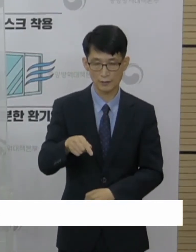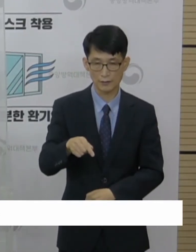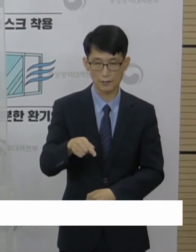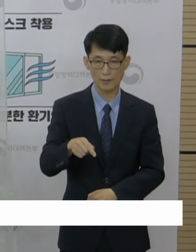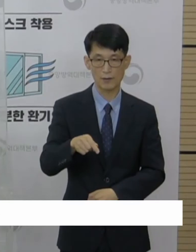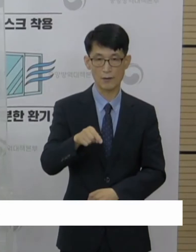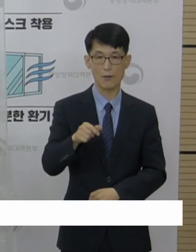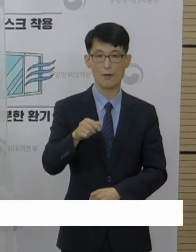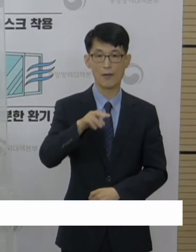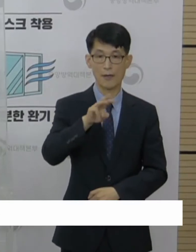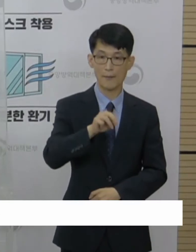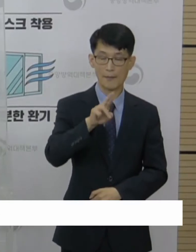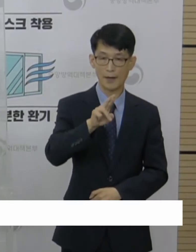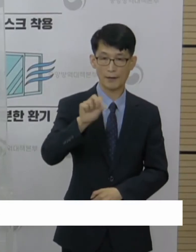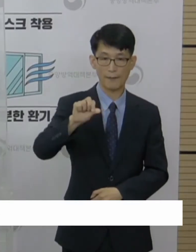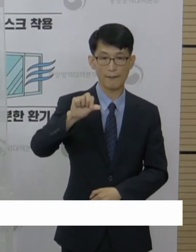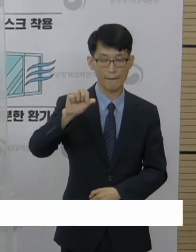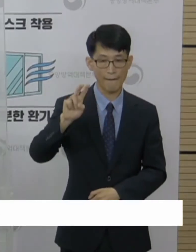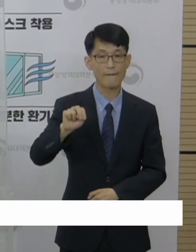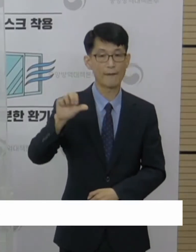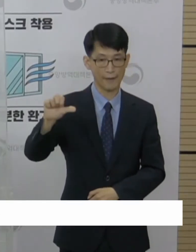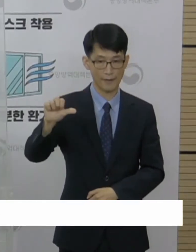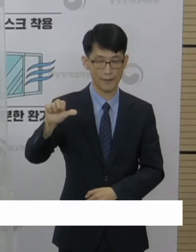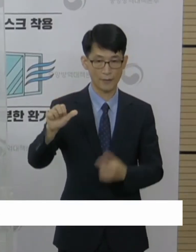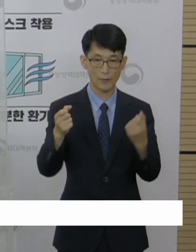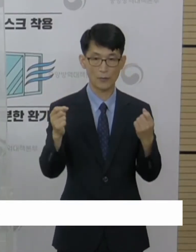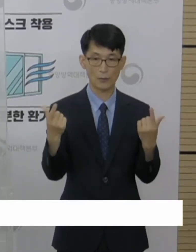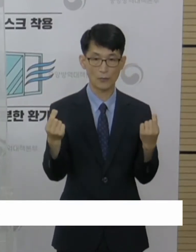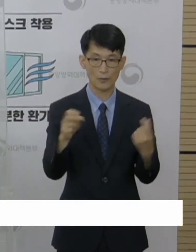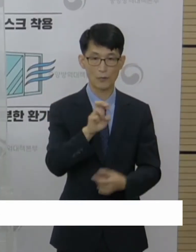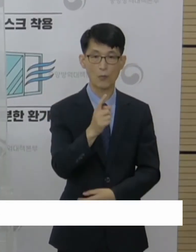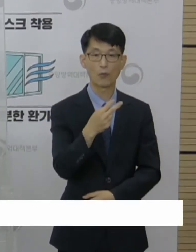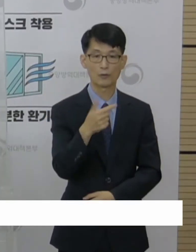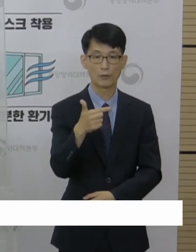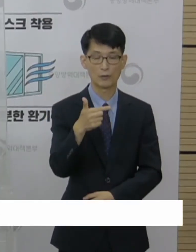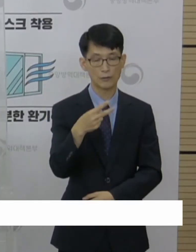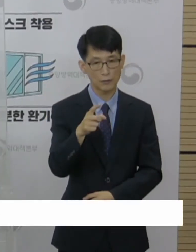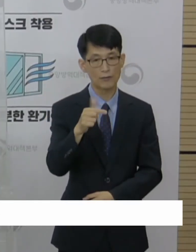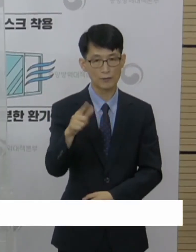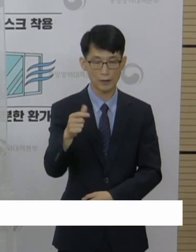백신인 화이자 백신을 같이 활용하도록 한 것입니다.